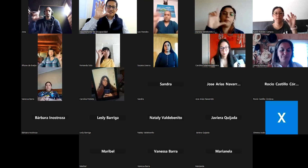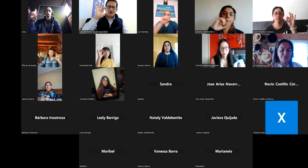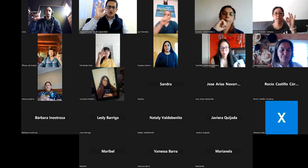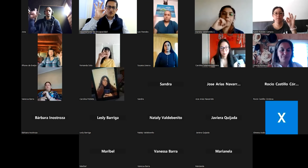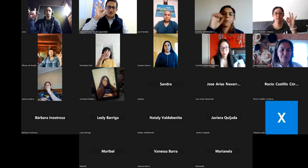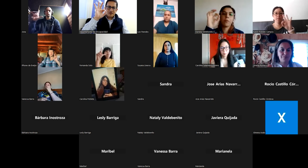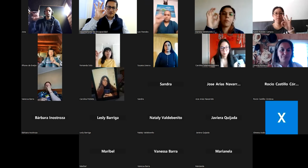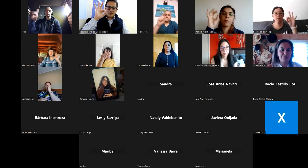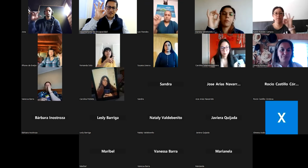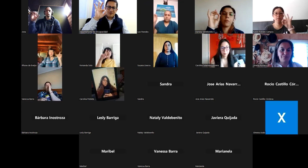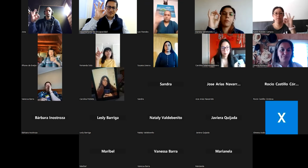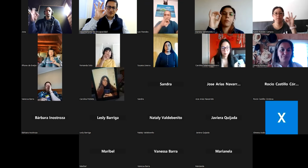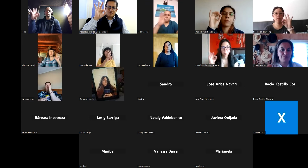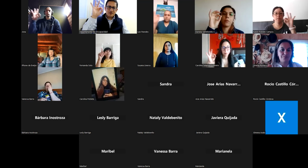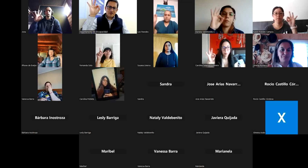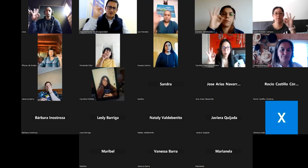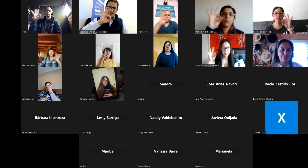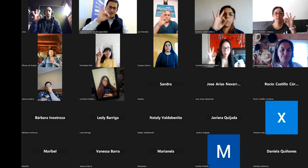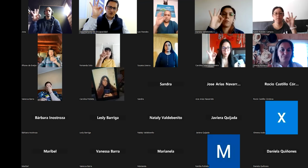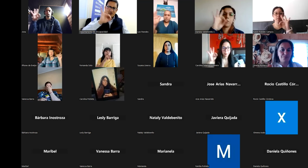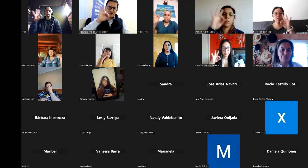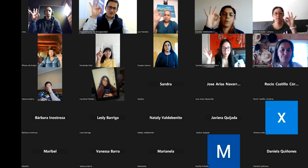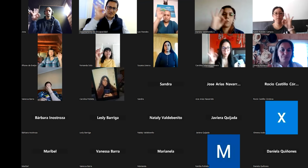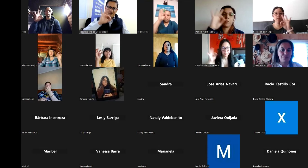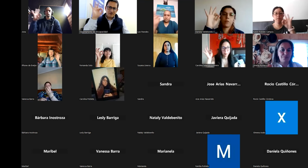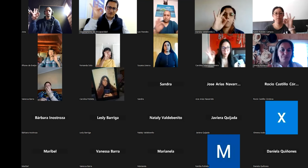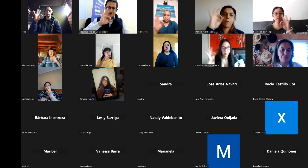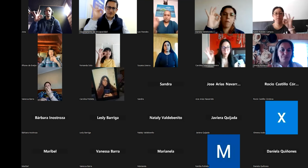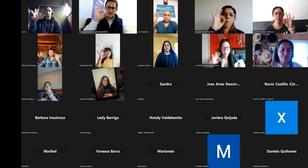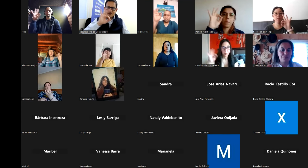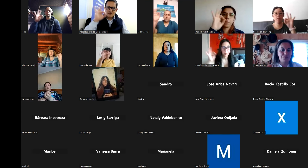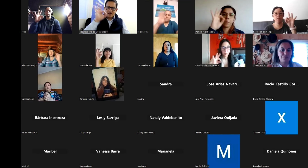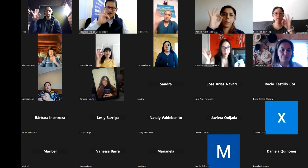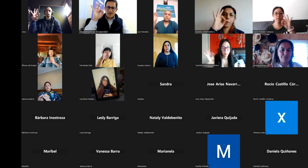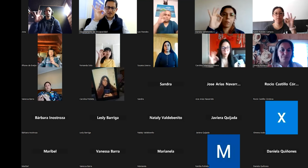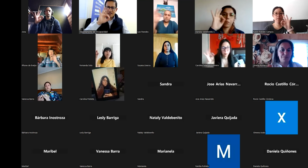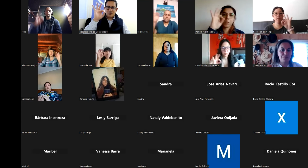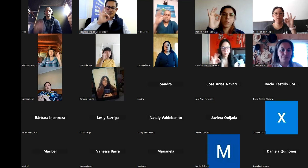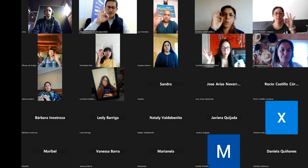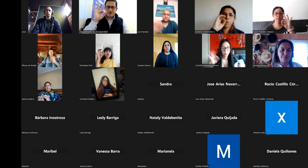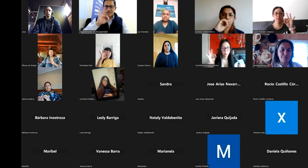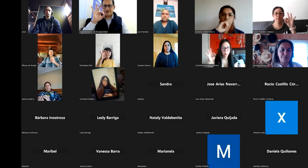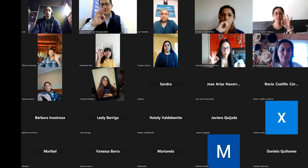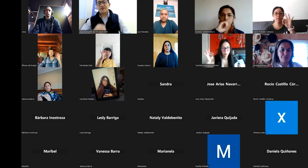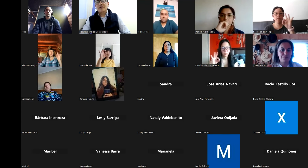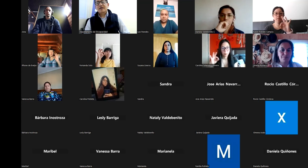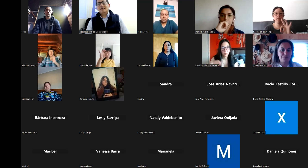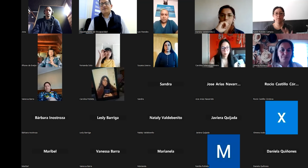día sábado es con el lapicito y hacemos sábado. Ahí está la configuración del sábado. Ya.